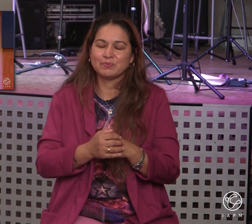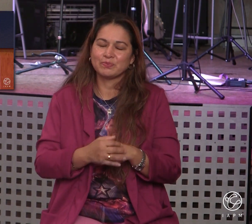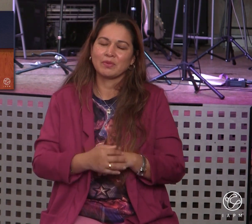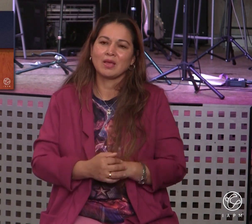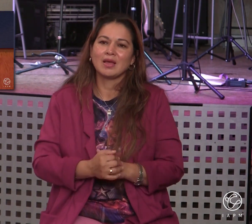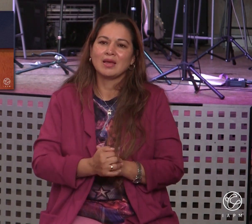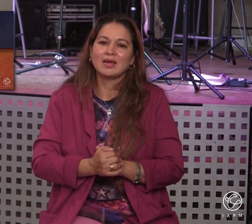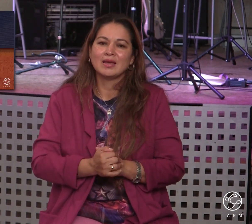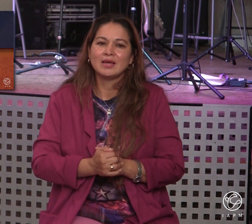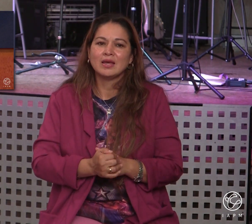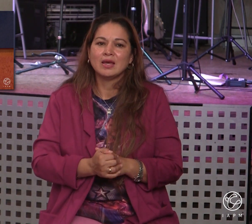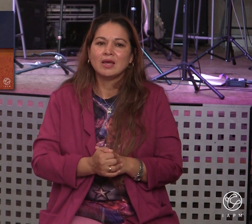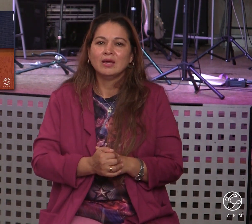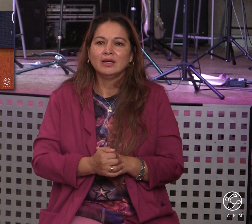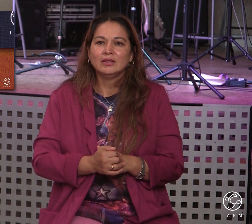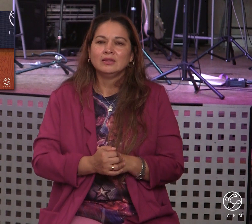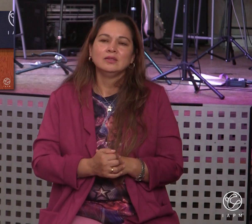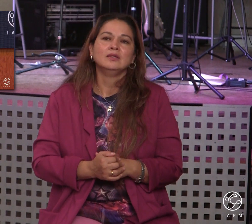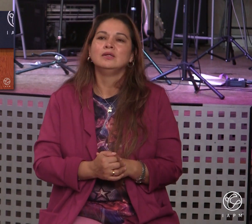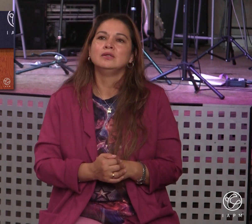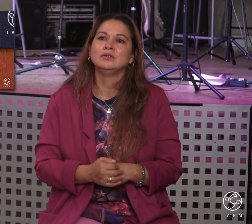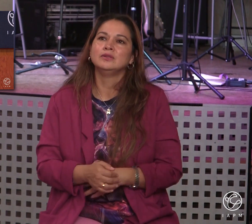jamás de los jamases